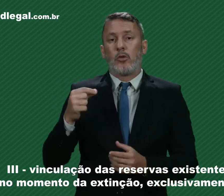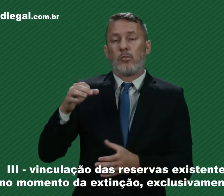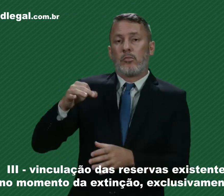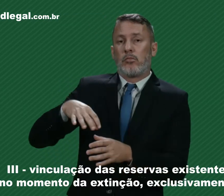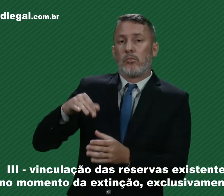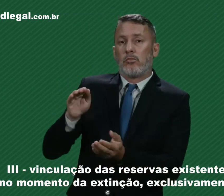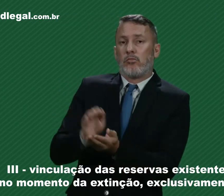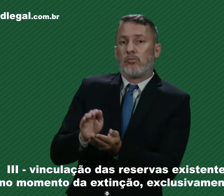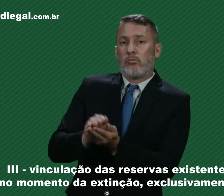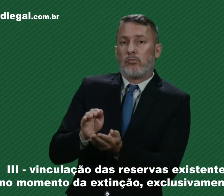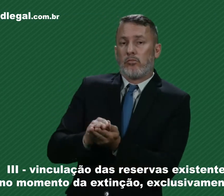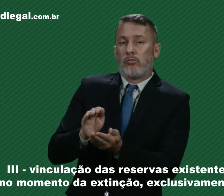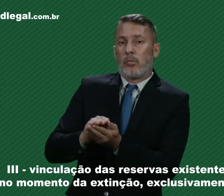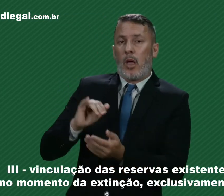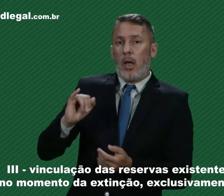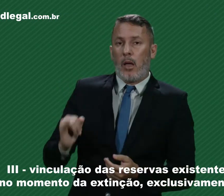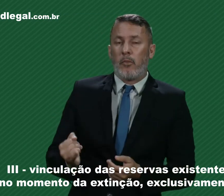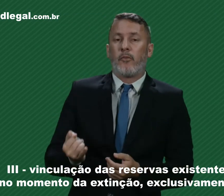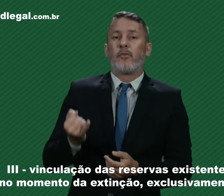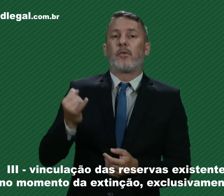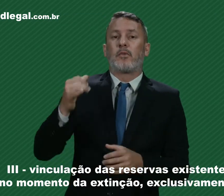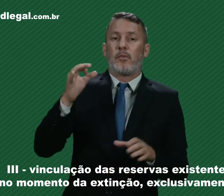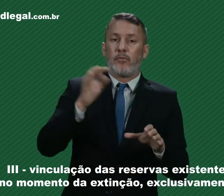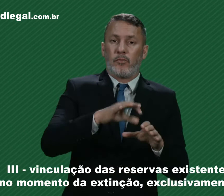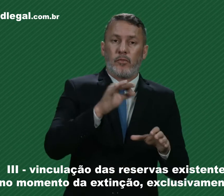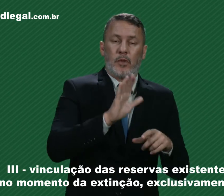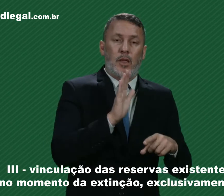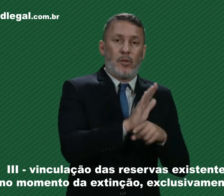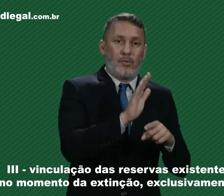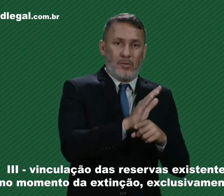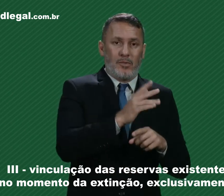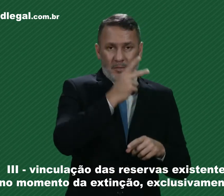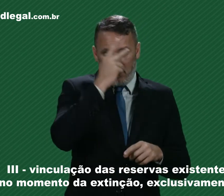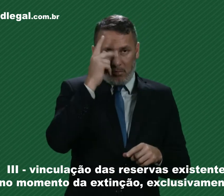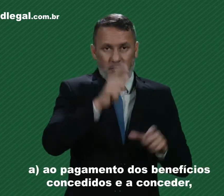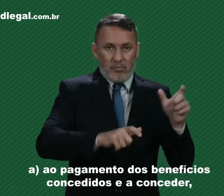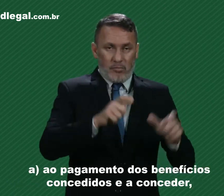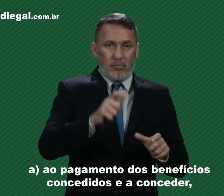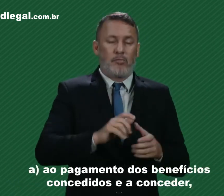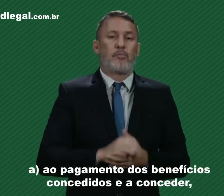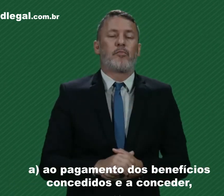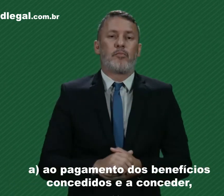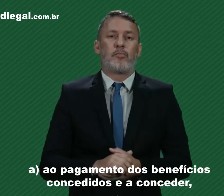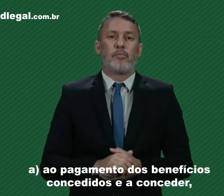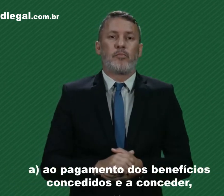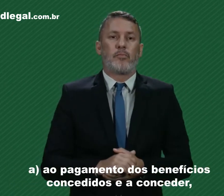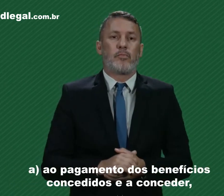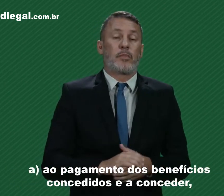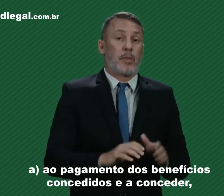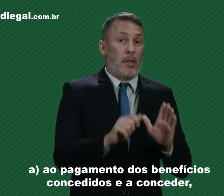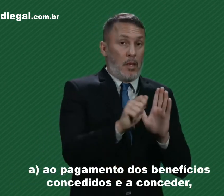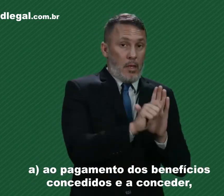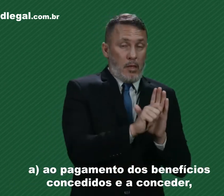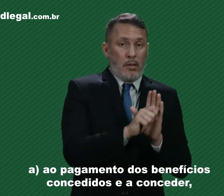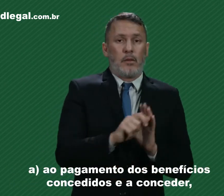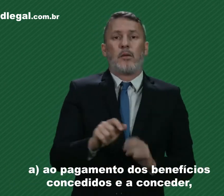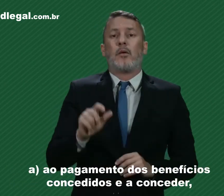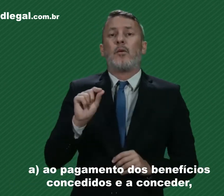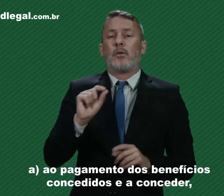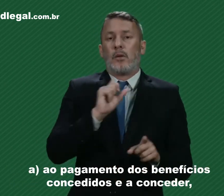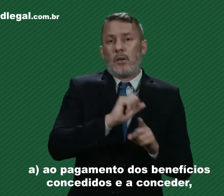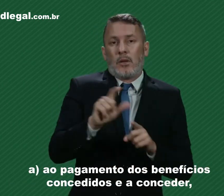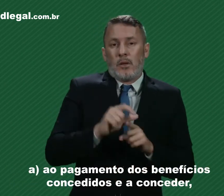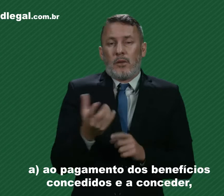reservas existentes no momento da extinção exclusivamente. Alínea A. Ao pagamento dos